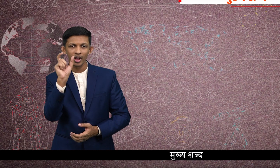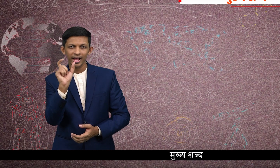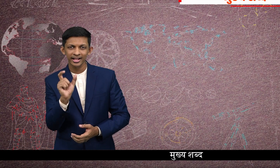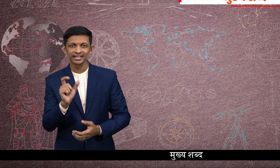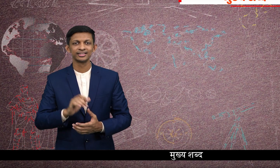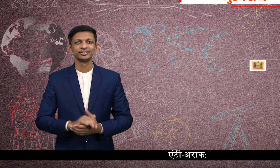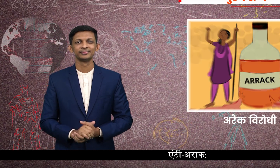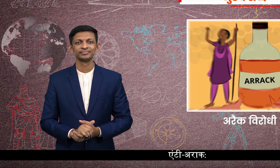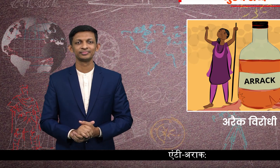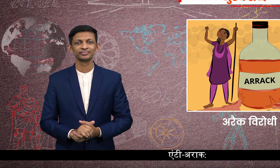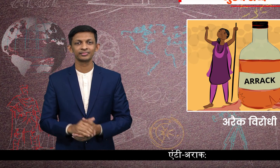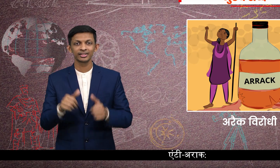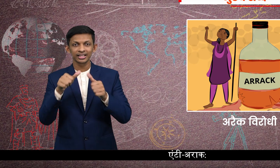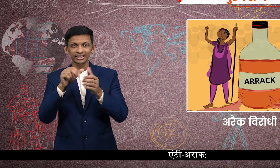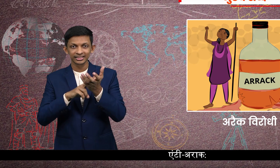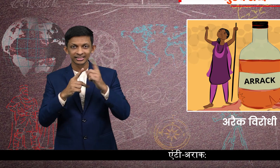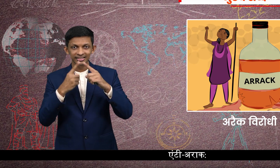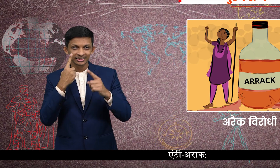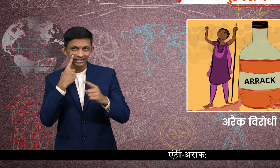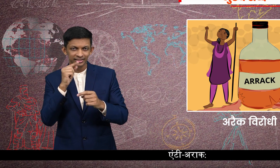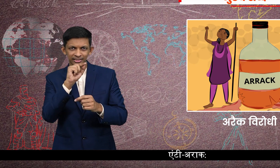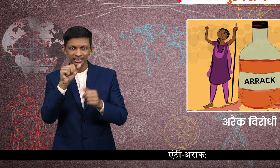मुख्य शब्द एंटी अरक।